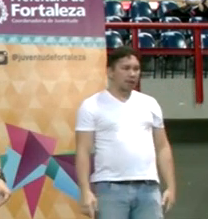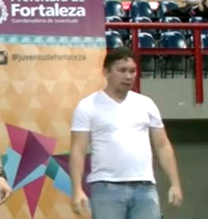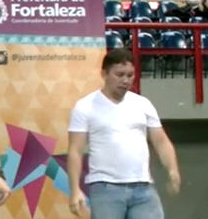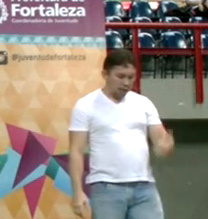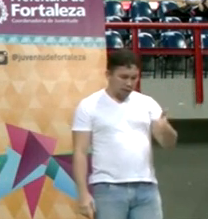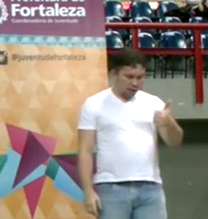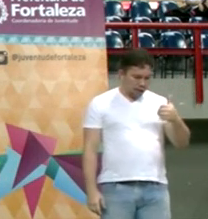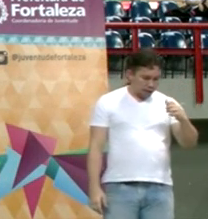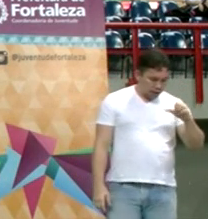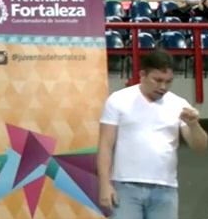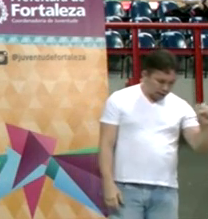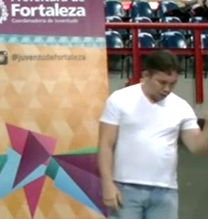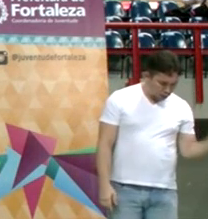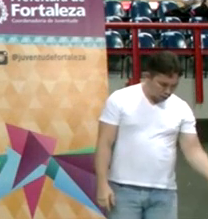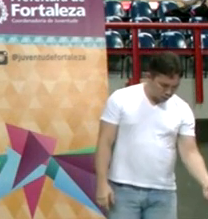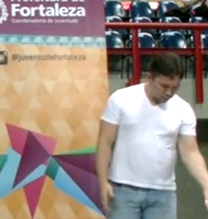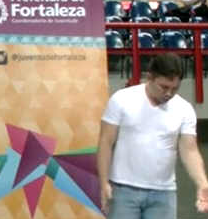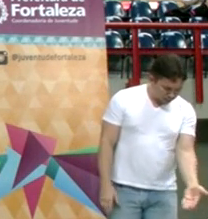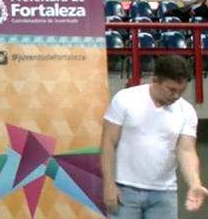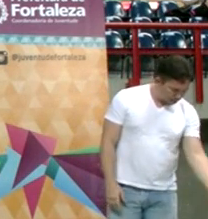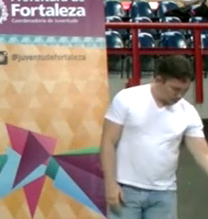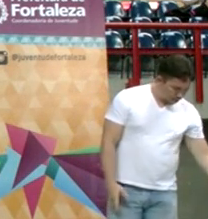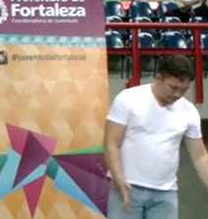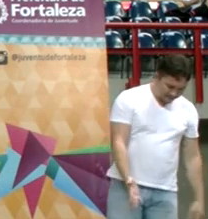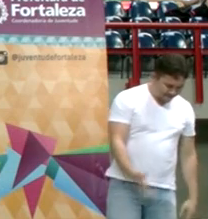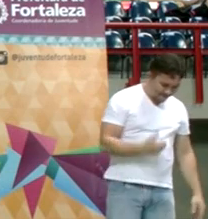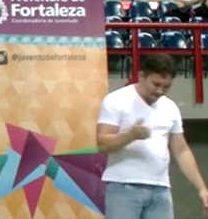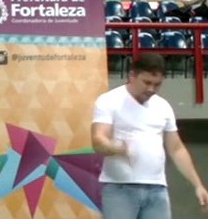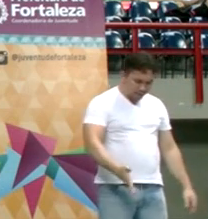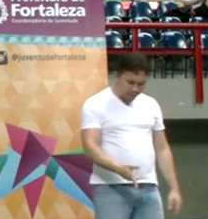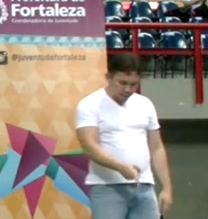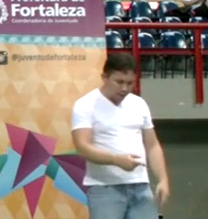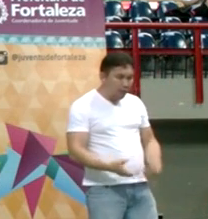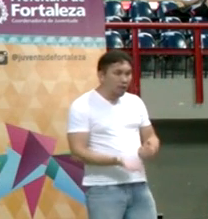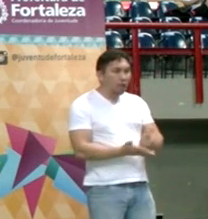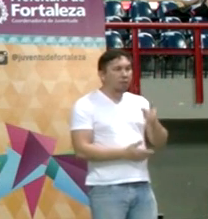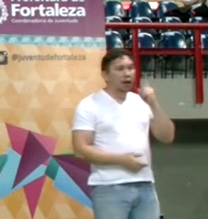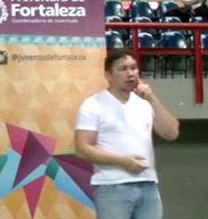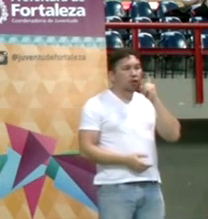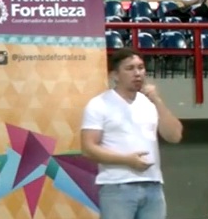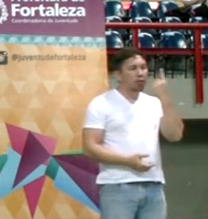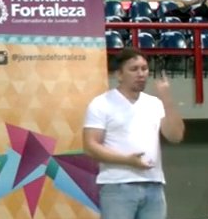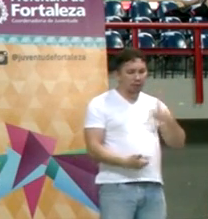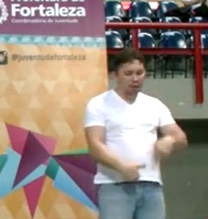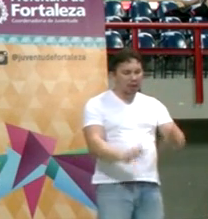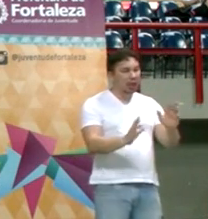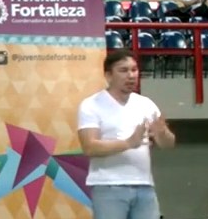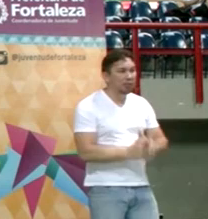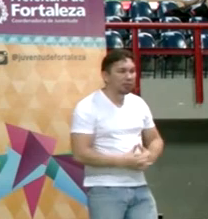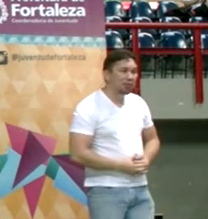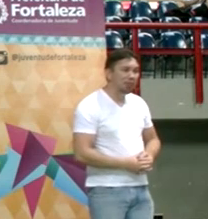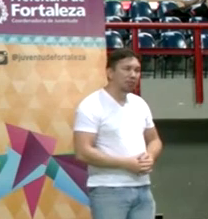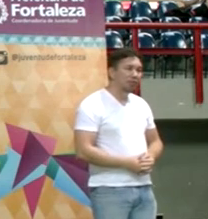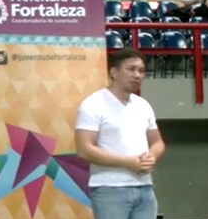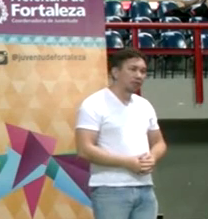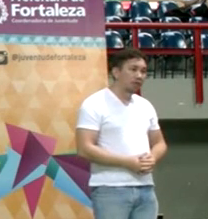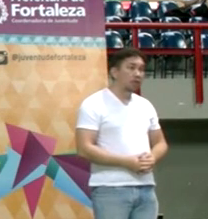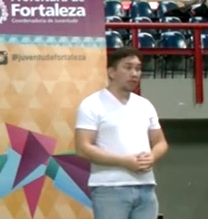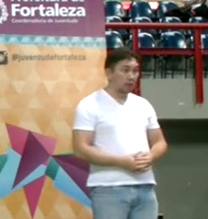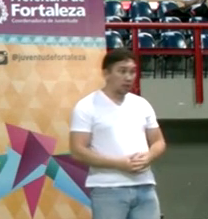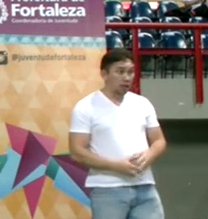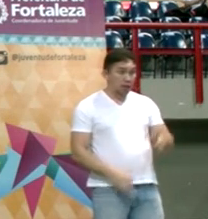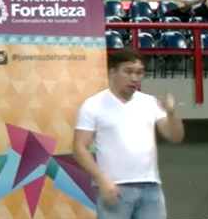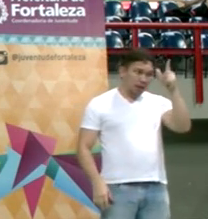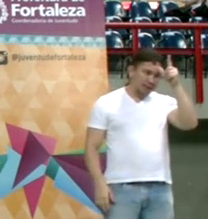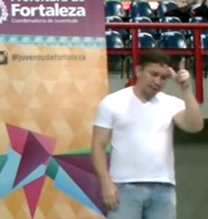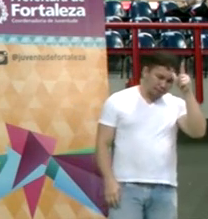no chão. Ei, cara, caiu 18 mil aí no chão. Não dá para nada, dá para comprar só um bombom, deixa aí. Tá? A Alemanha vai